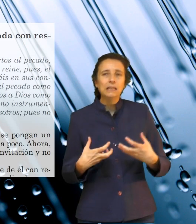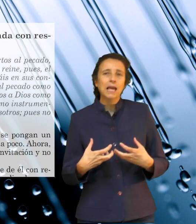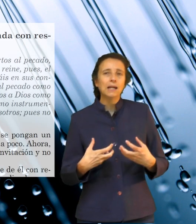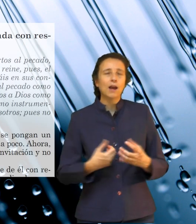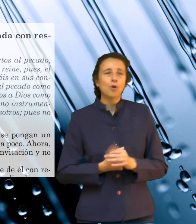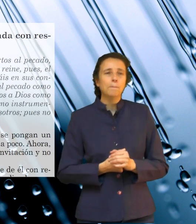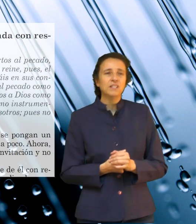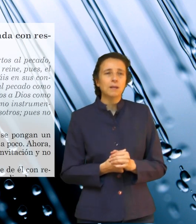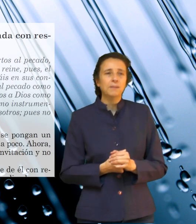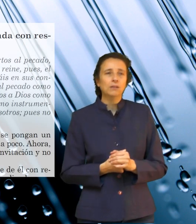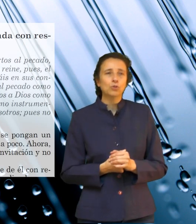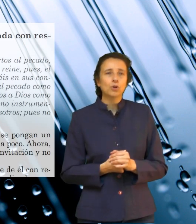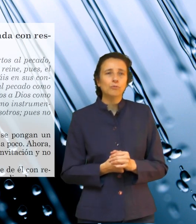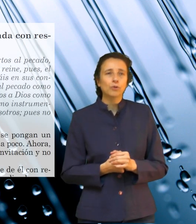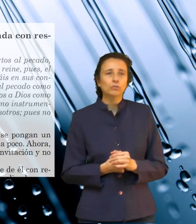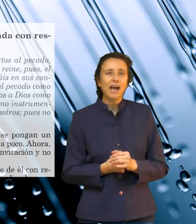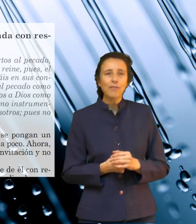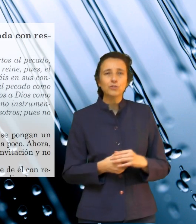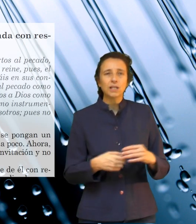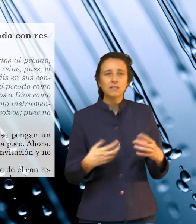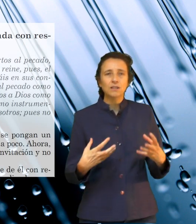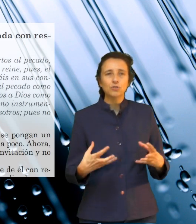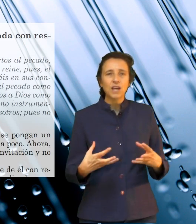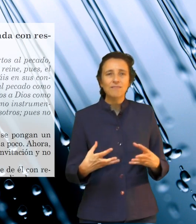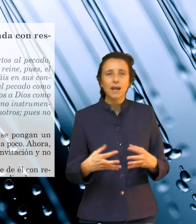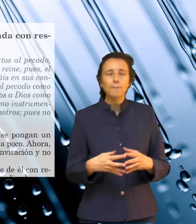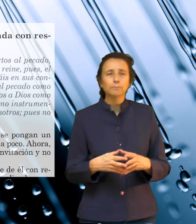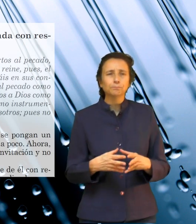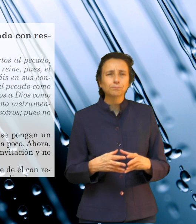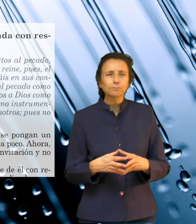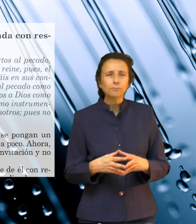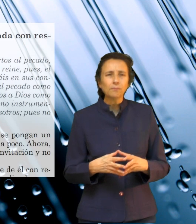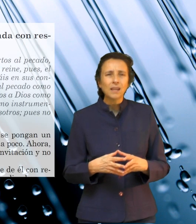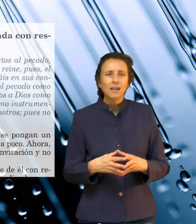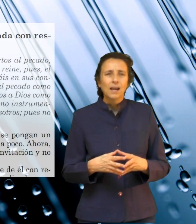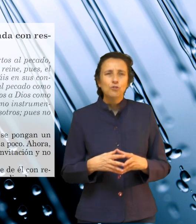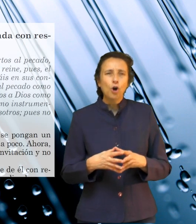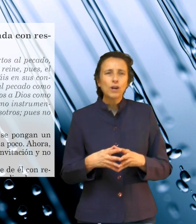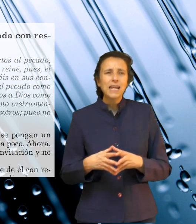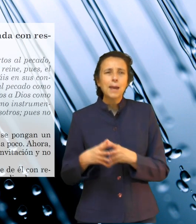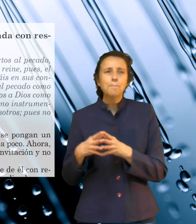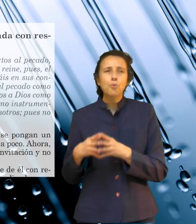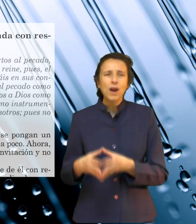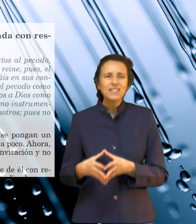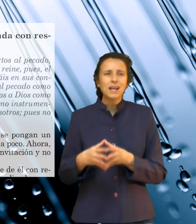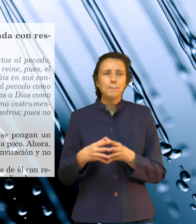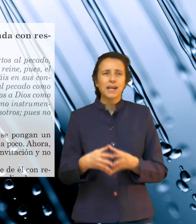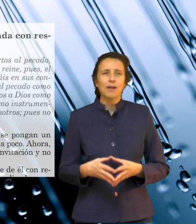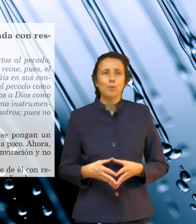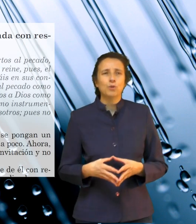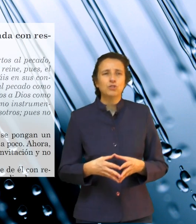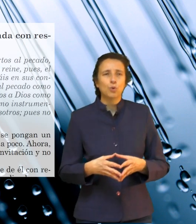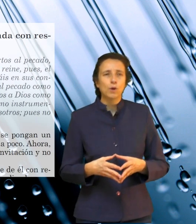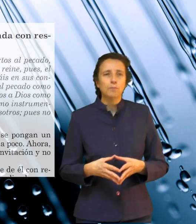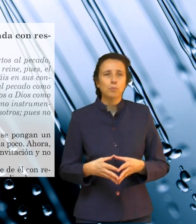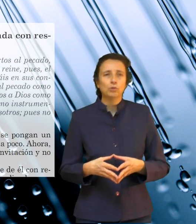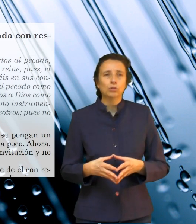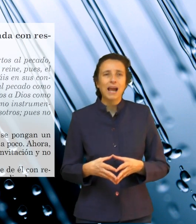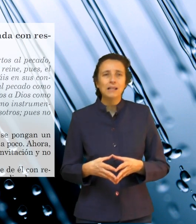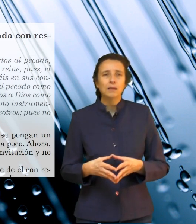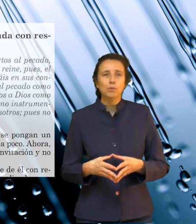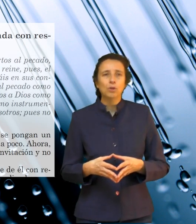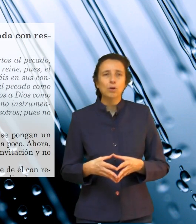guerra interna con pensamientos confrontados. Aquí se nos habla: no reine pues el pecado en vuestro